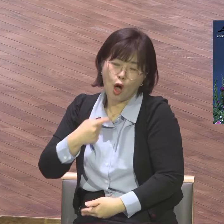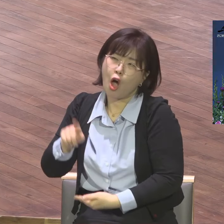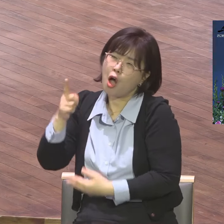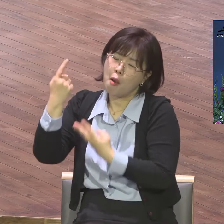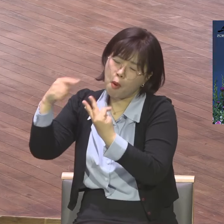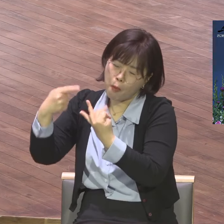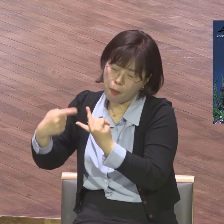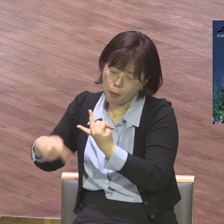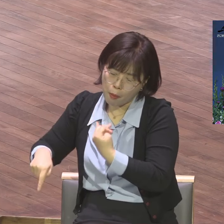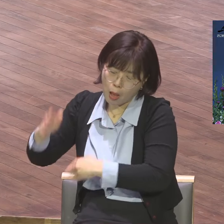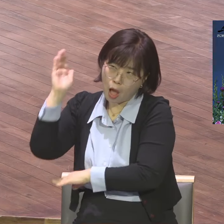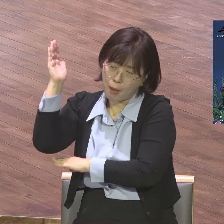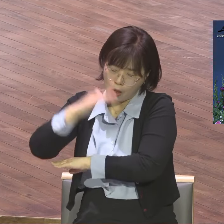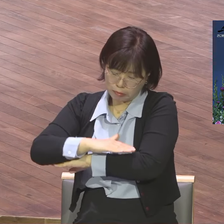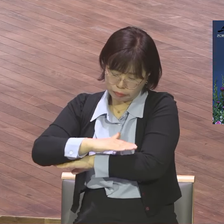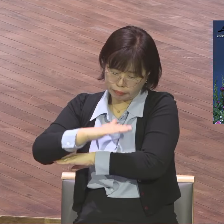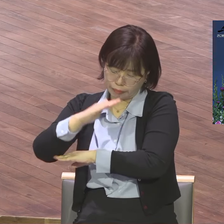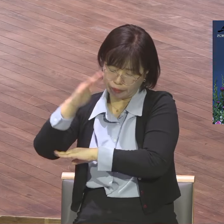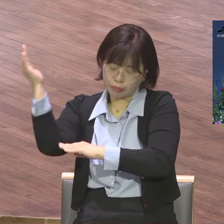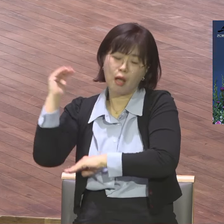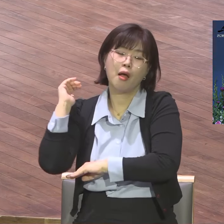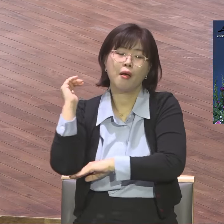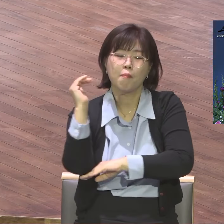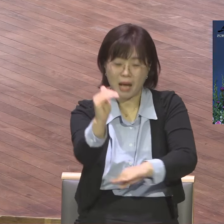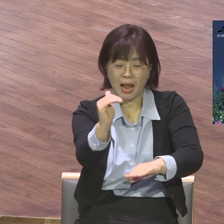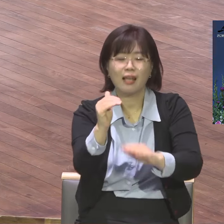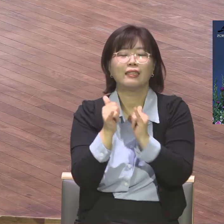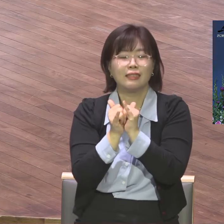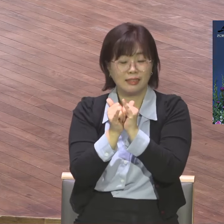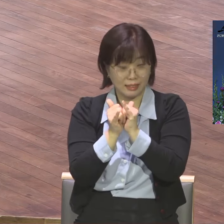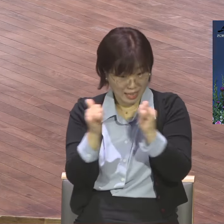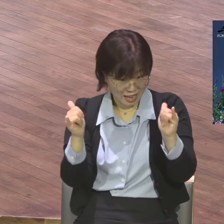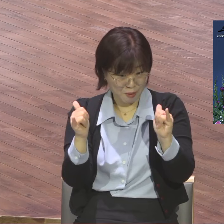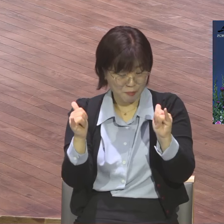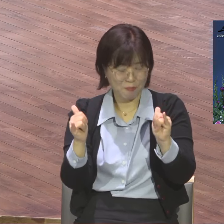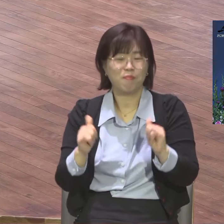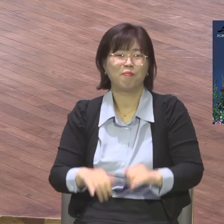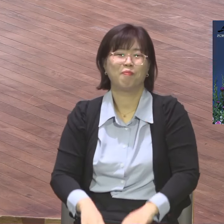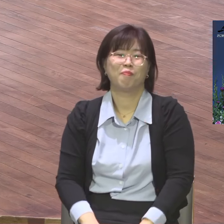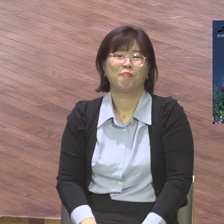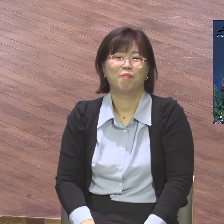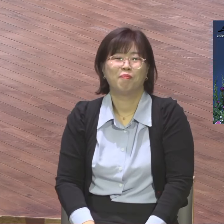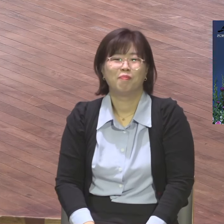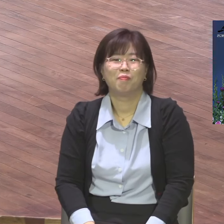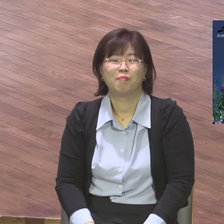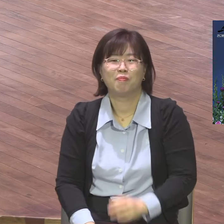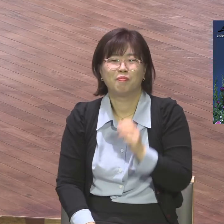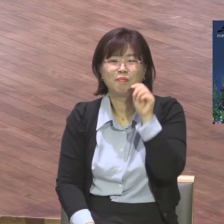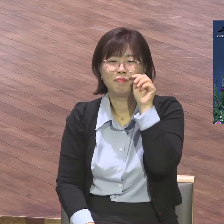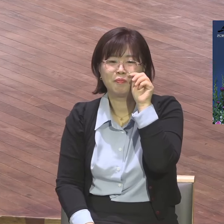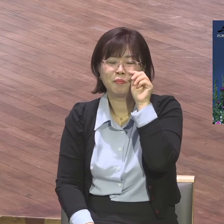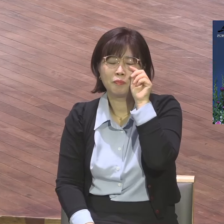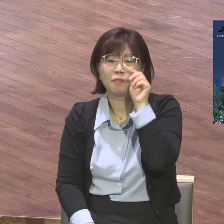모아놓고 자기가 체험한 인생 살면서 느낀 것을 말하는 사람을 전도자라.